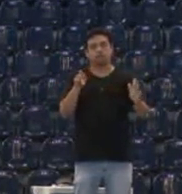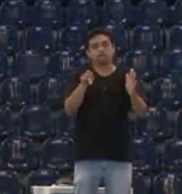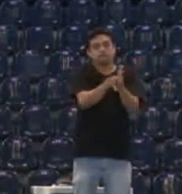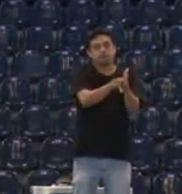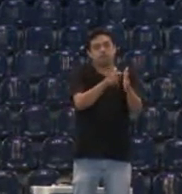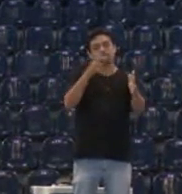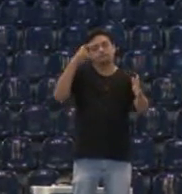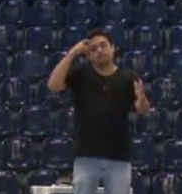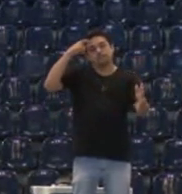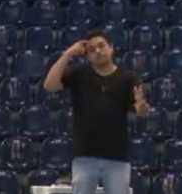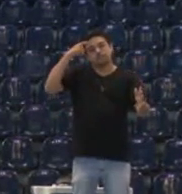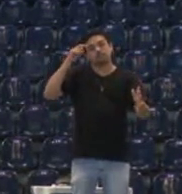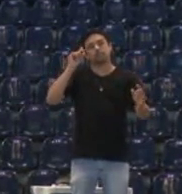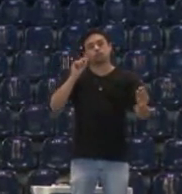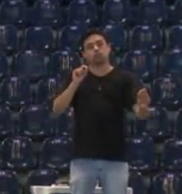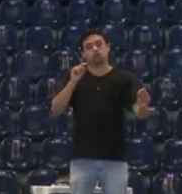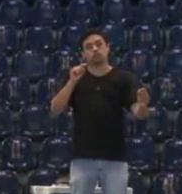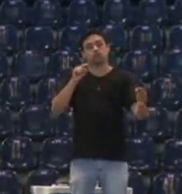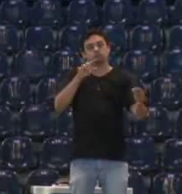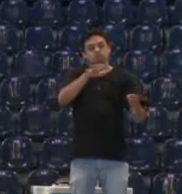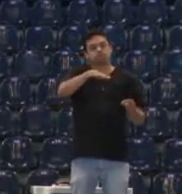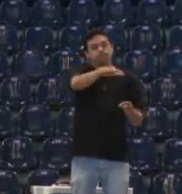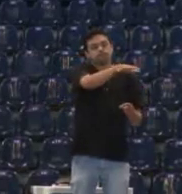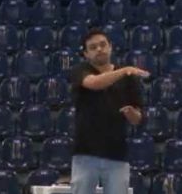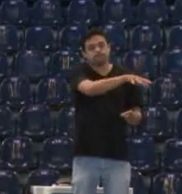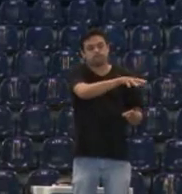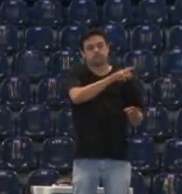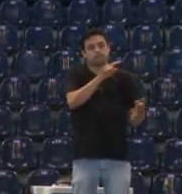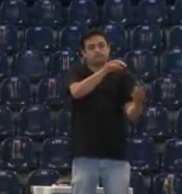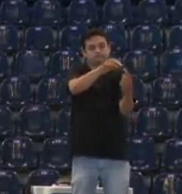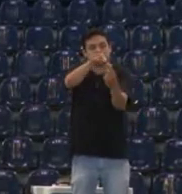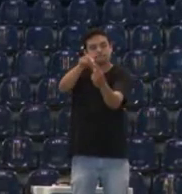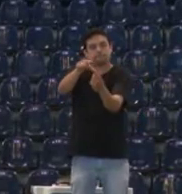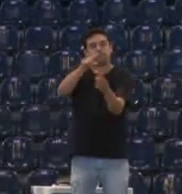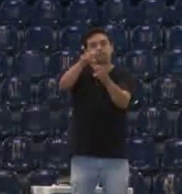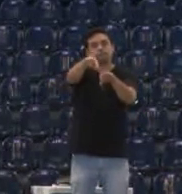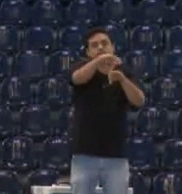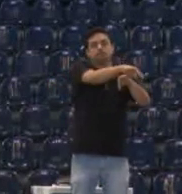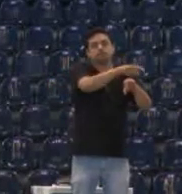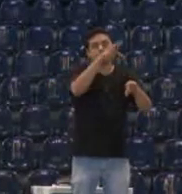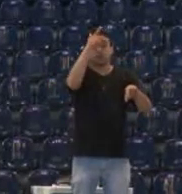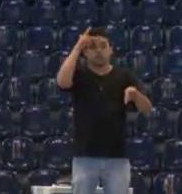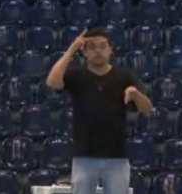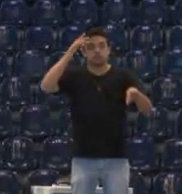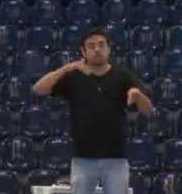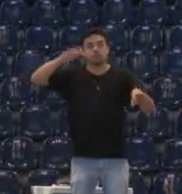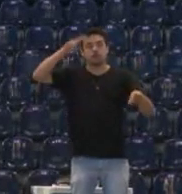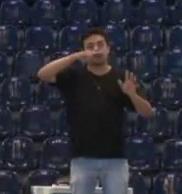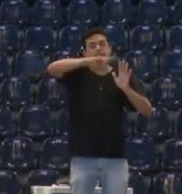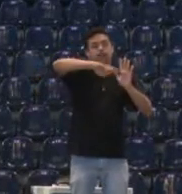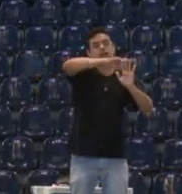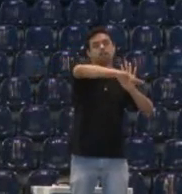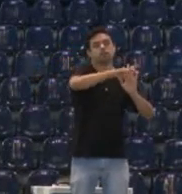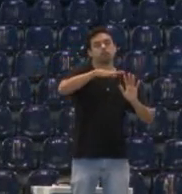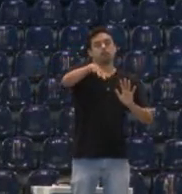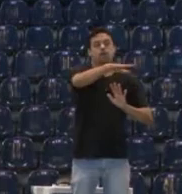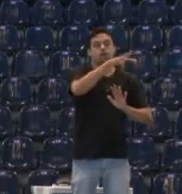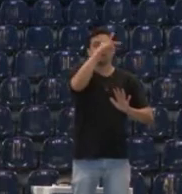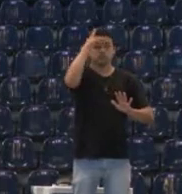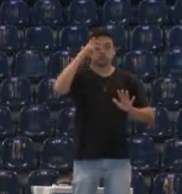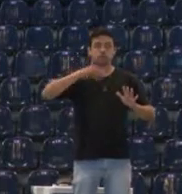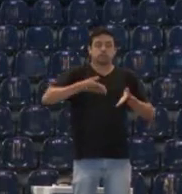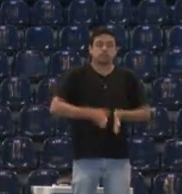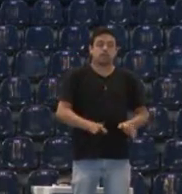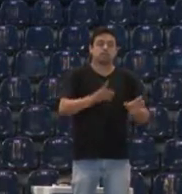pensando fundamentalmente nos seus receptores na sua audiência maior que seria o homem do sertão